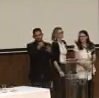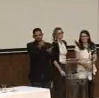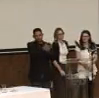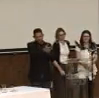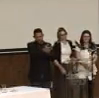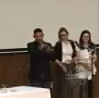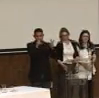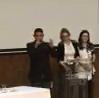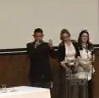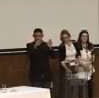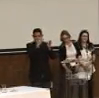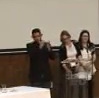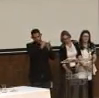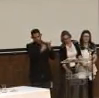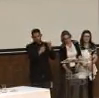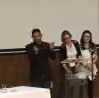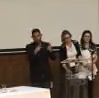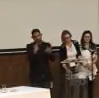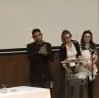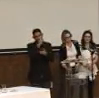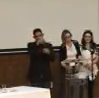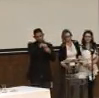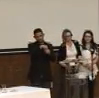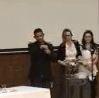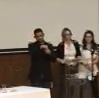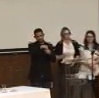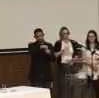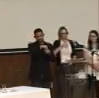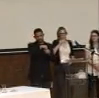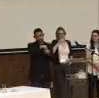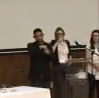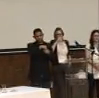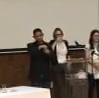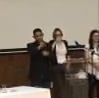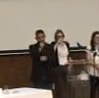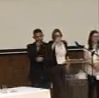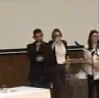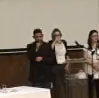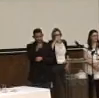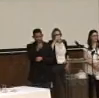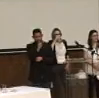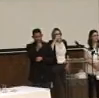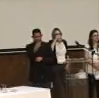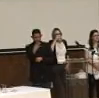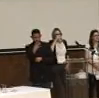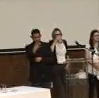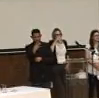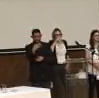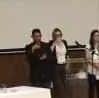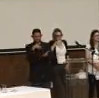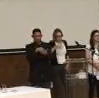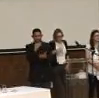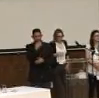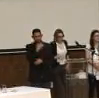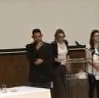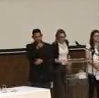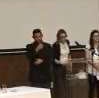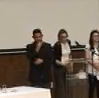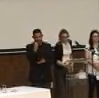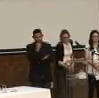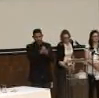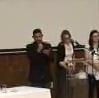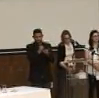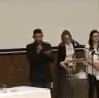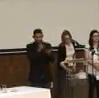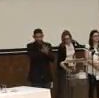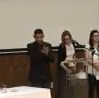termo técnico, é assim que funciona. Então, janeiro de 2014 a dezembro de 2014, pagos na folha de